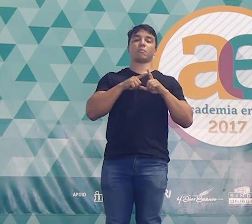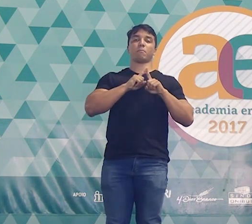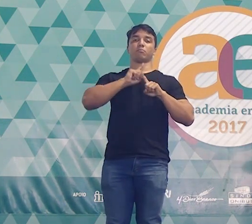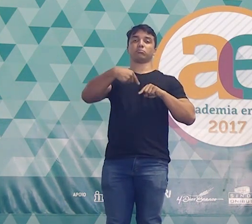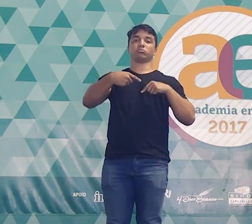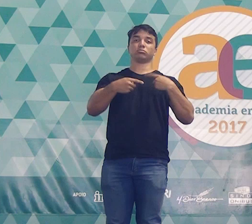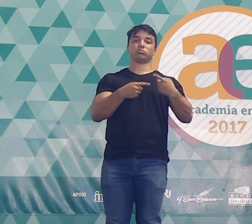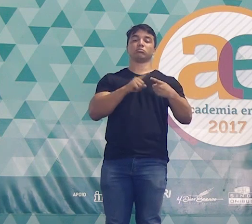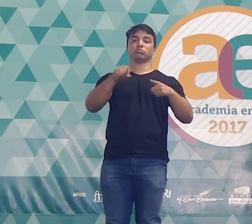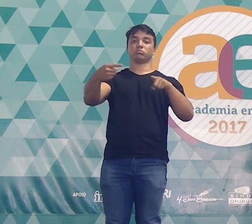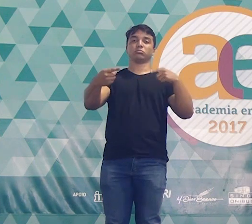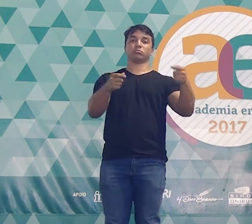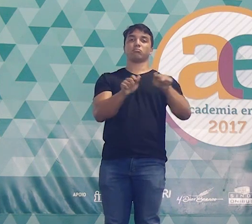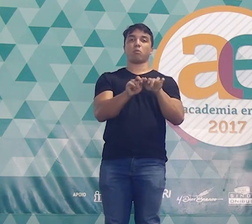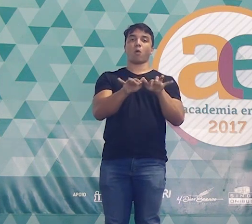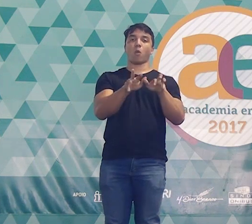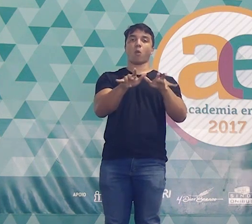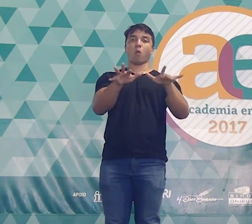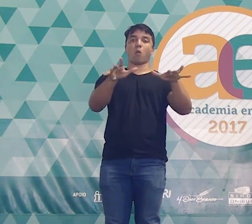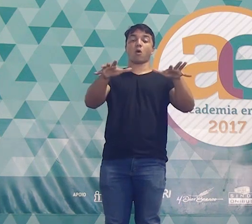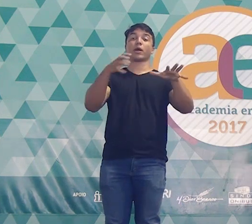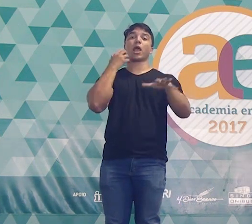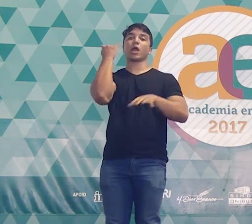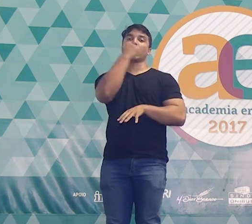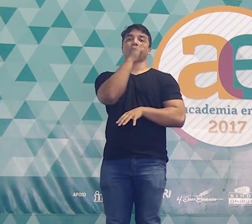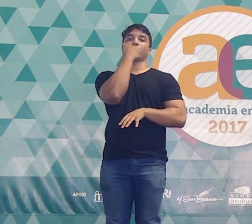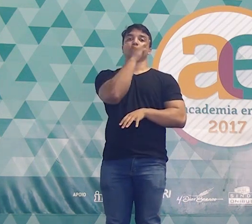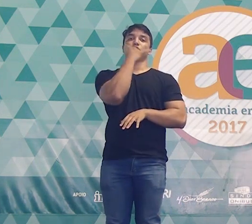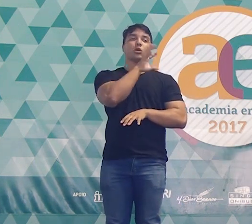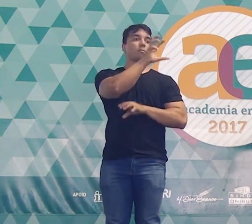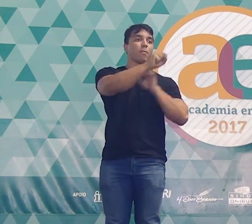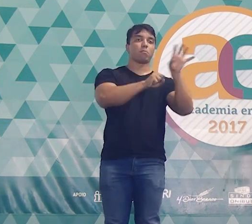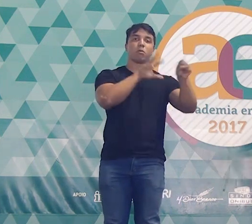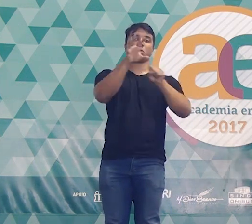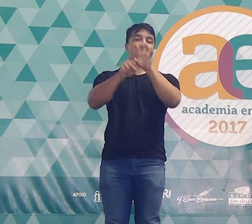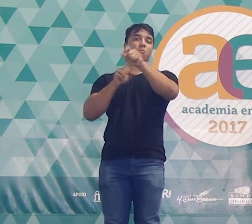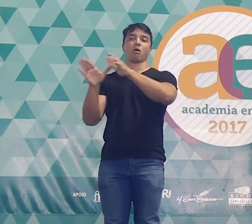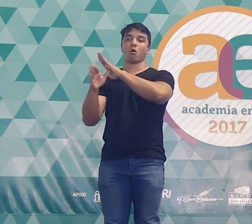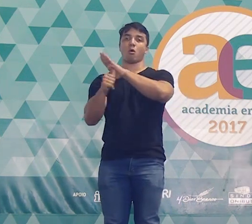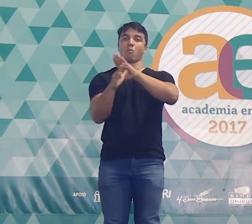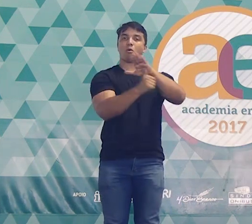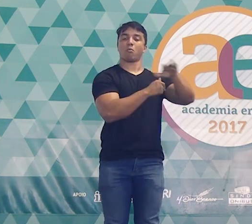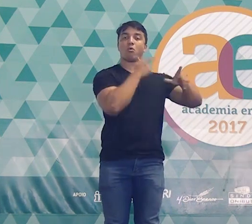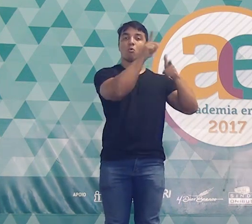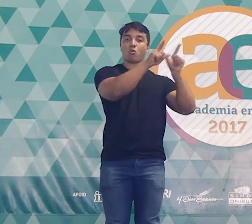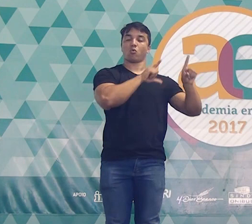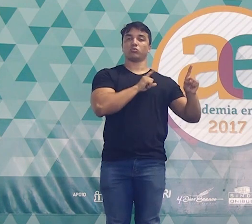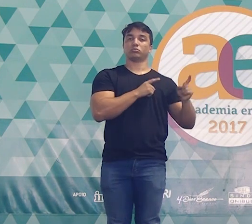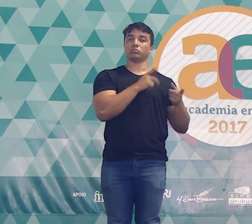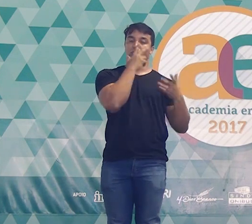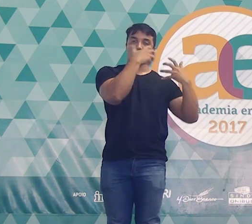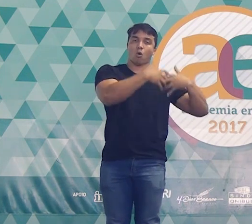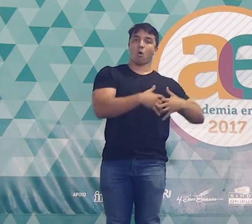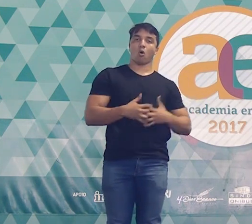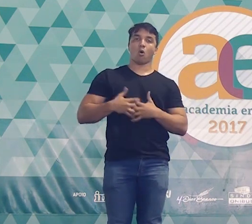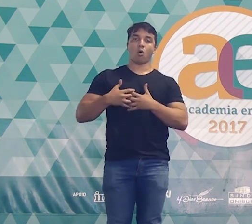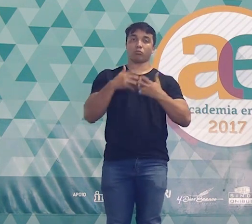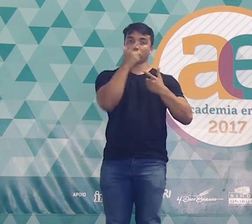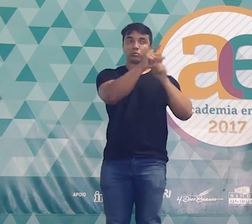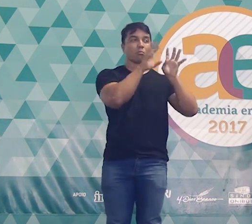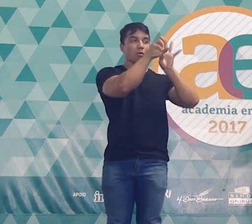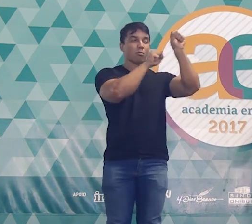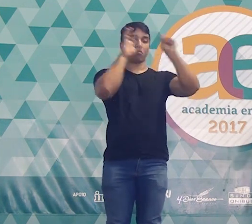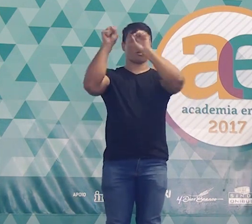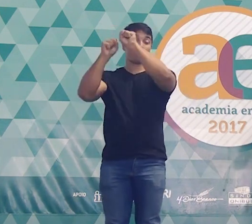e requer energia para isso. E ela acaba roubando energia de outros órgãos para ela. Pra você ter ideia,